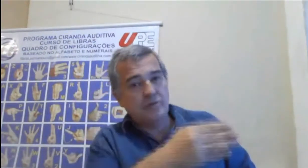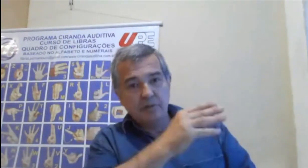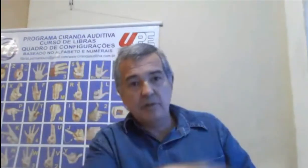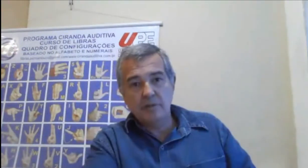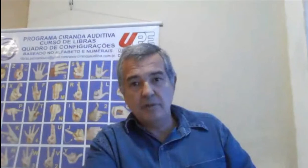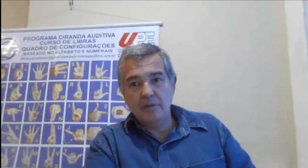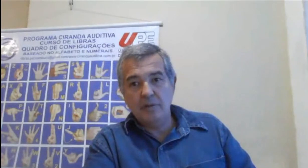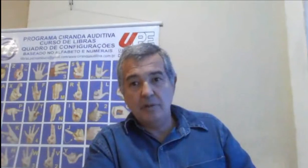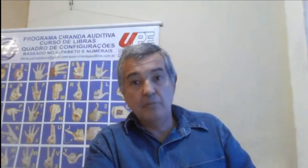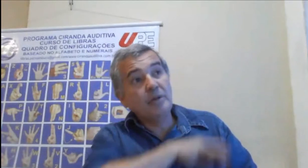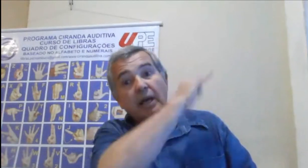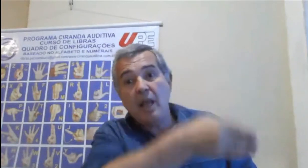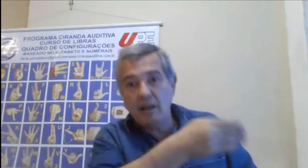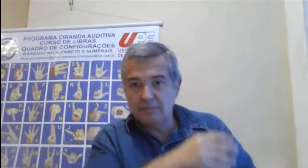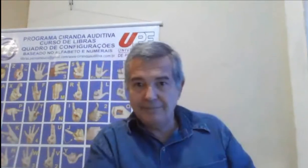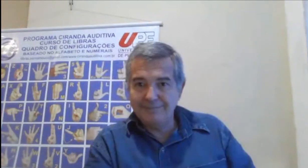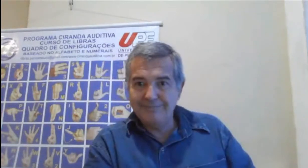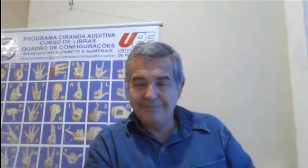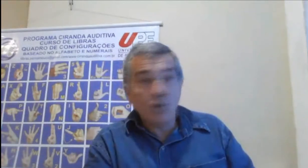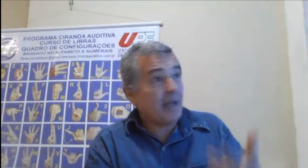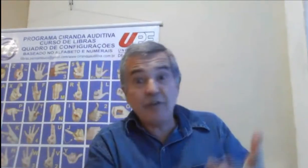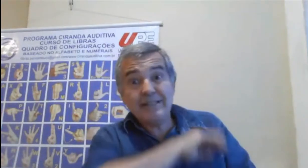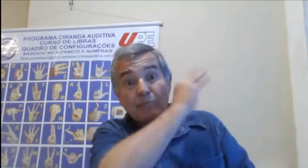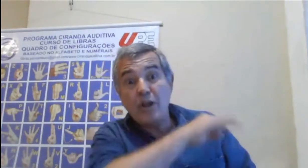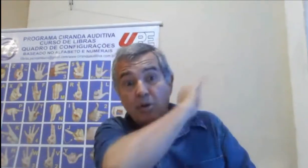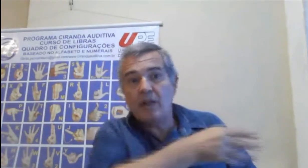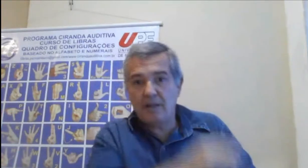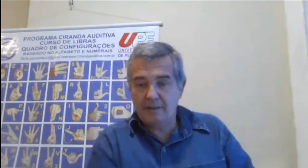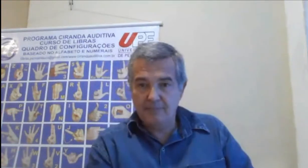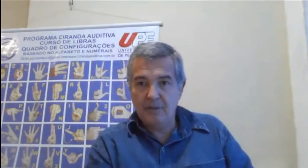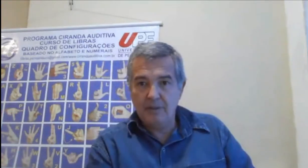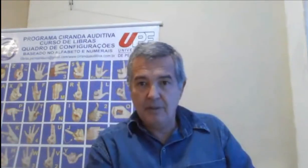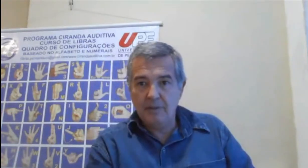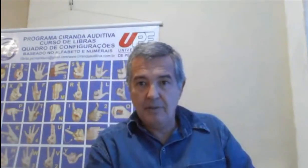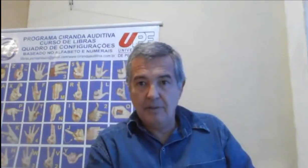morro. Montanha. Como é que vai ser morro e montanha?